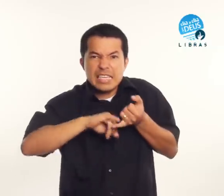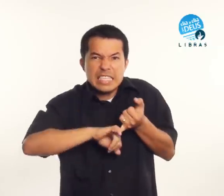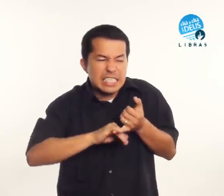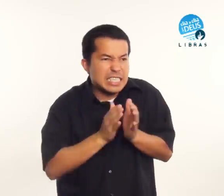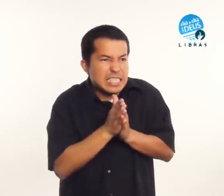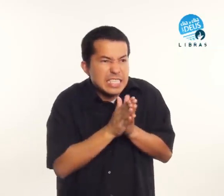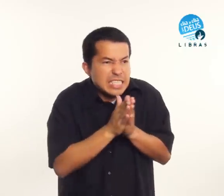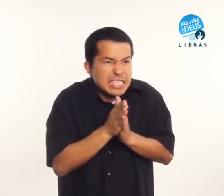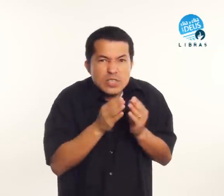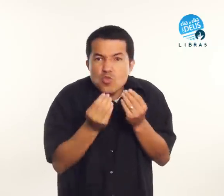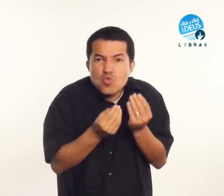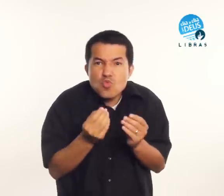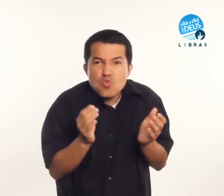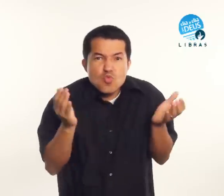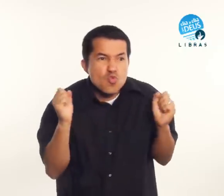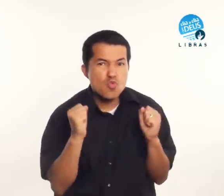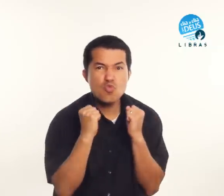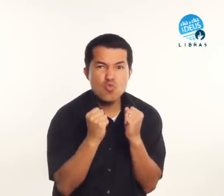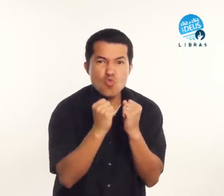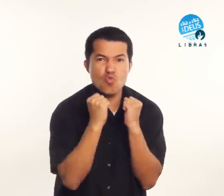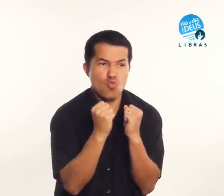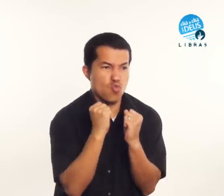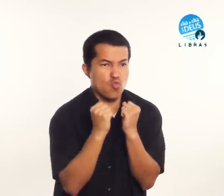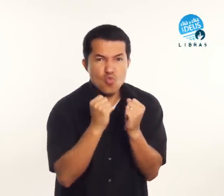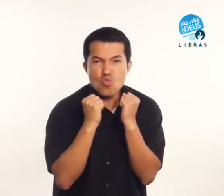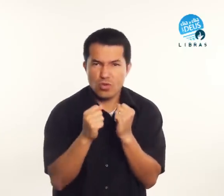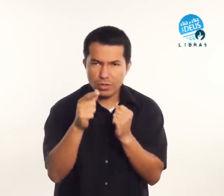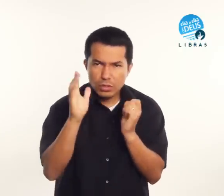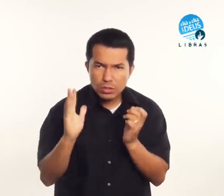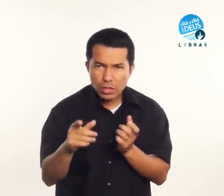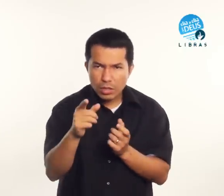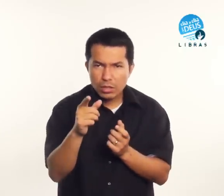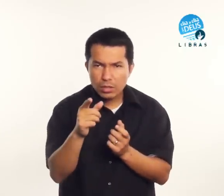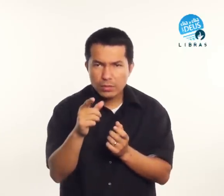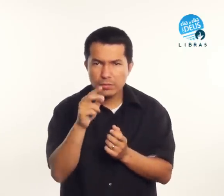E torcendo por aquilo que vai destruir uma família.